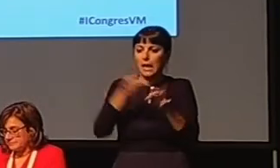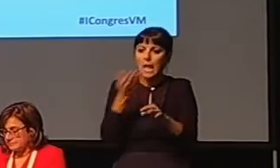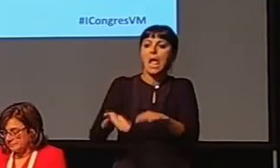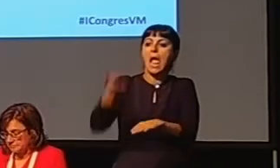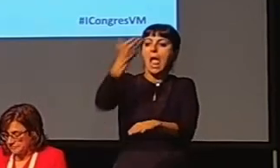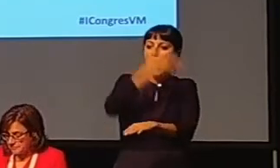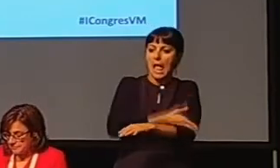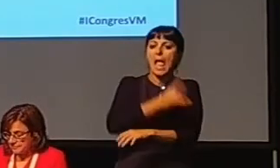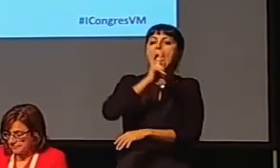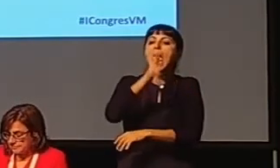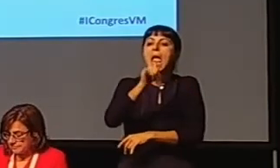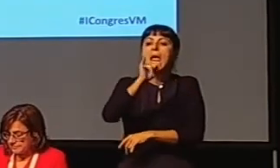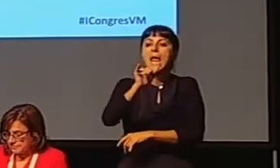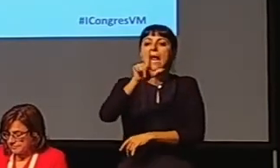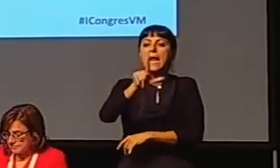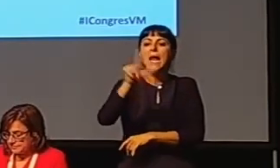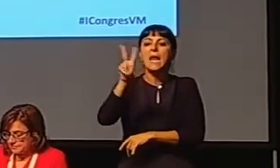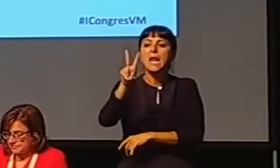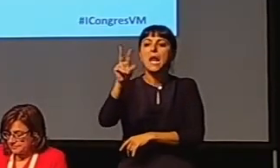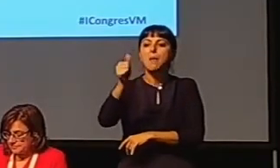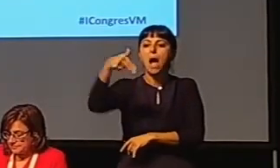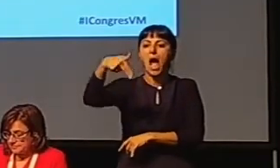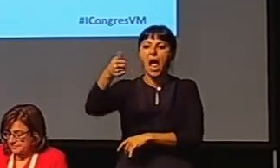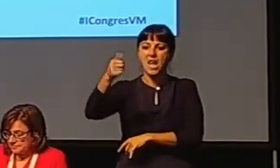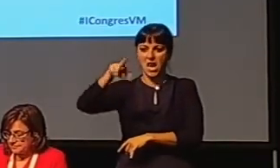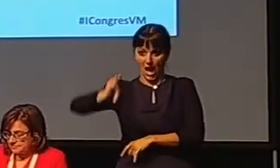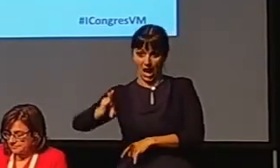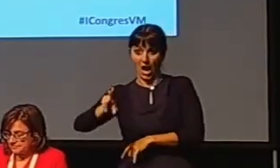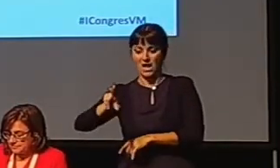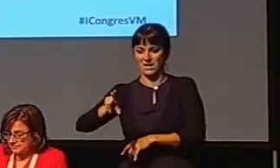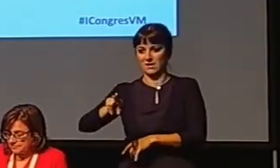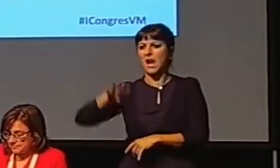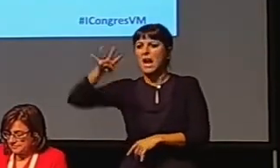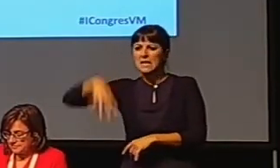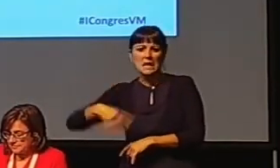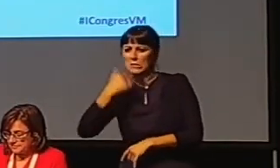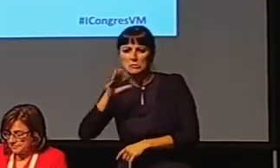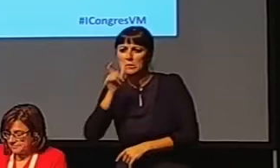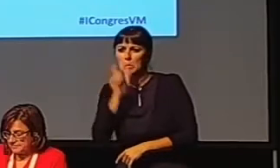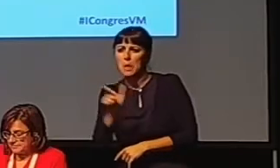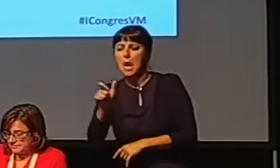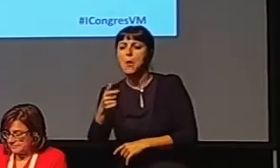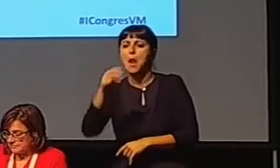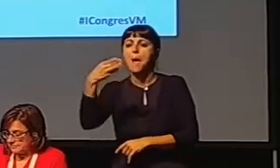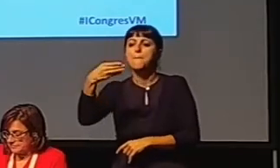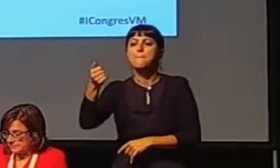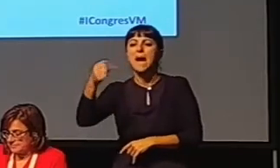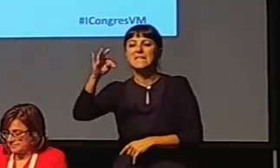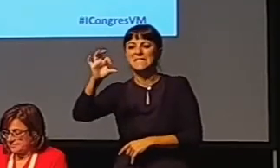lo que? No sé decirlo en catalán porque mi madre hablaba en castellano. ¿Sí? Basta. En basta, hilvanar.